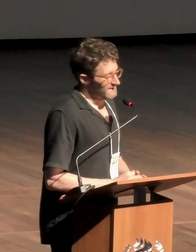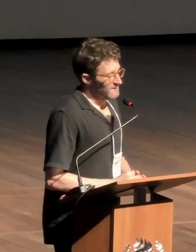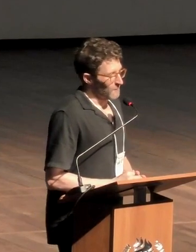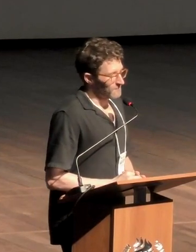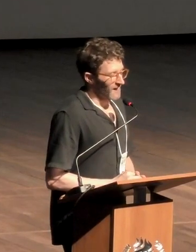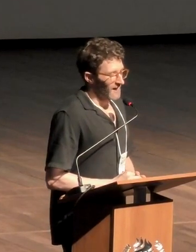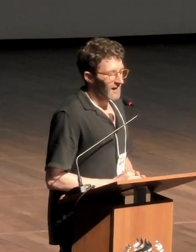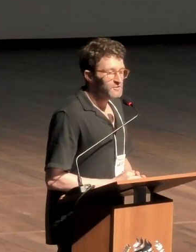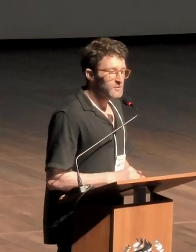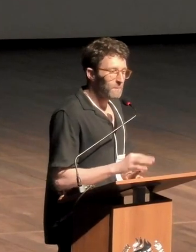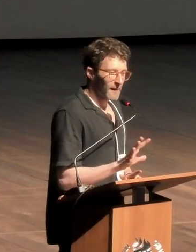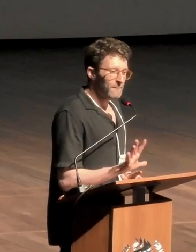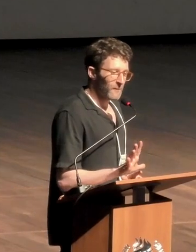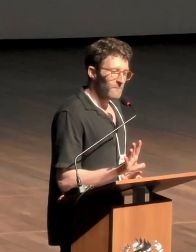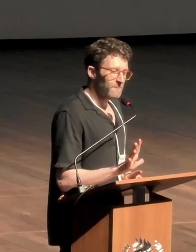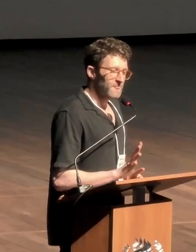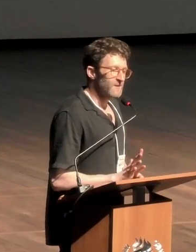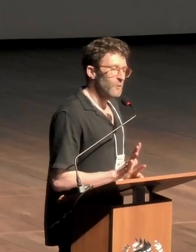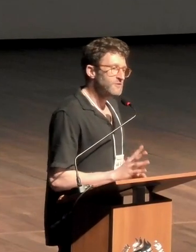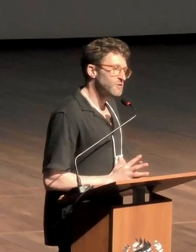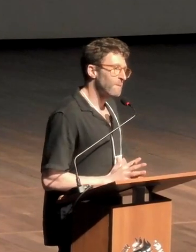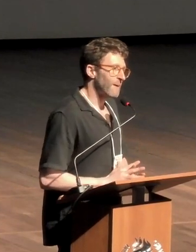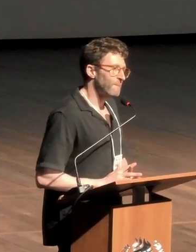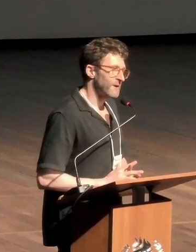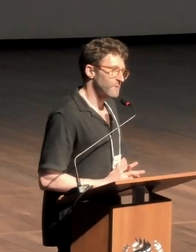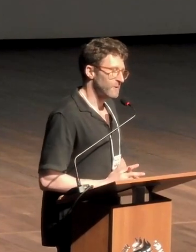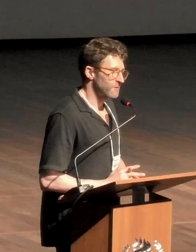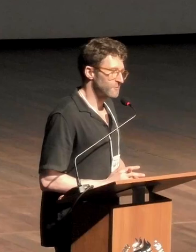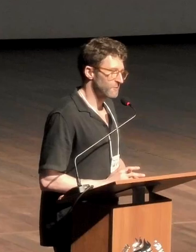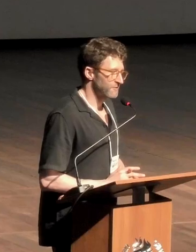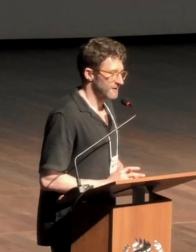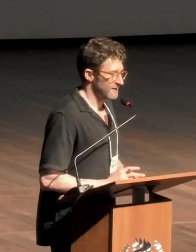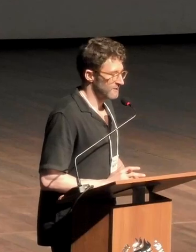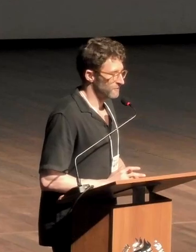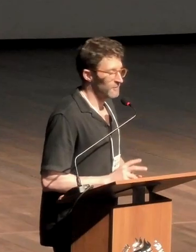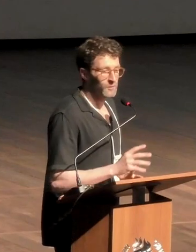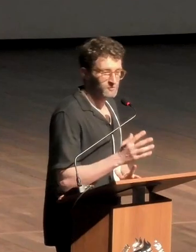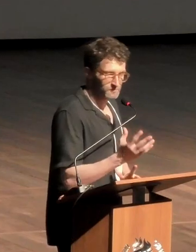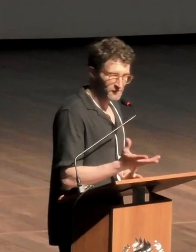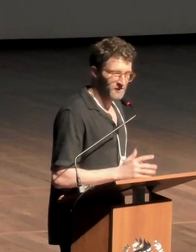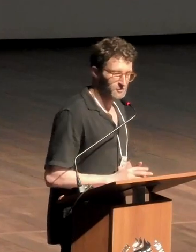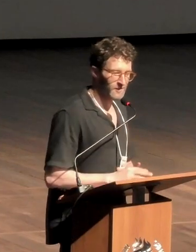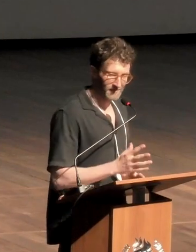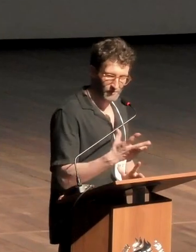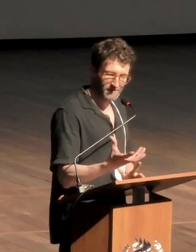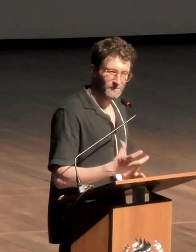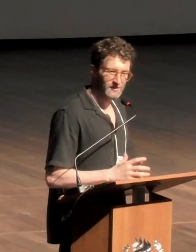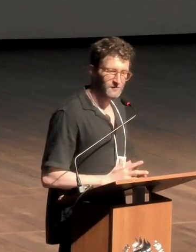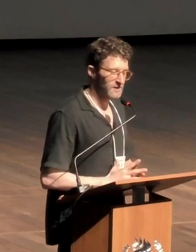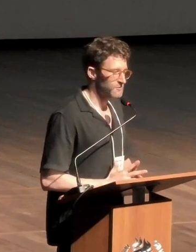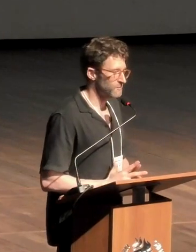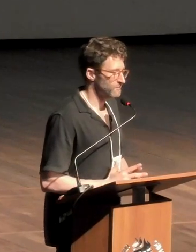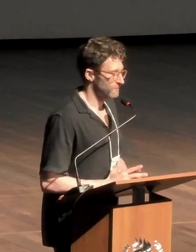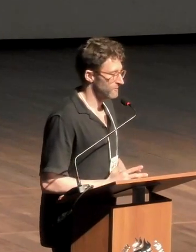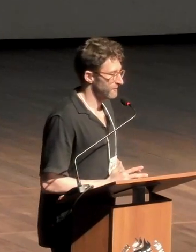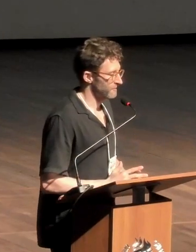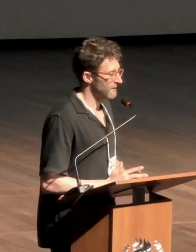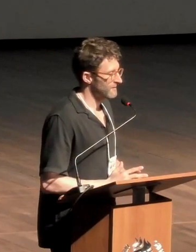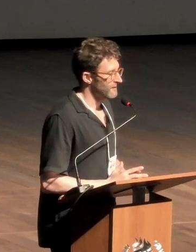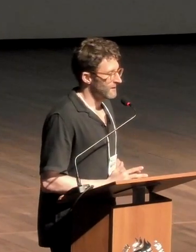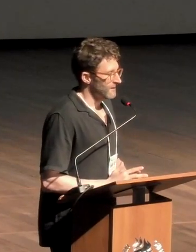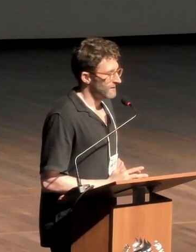Então acho que o papel eu acho que o papel enquanto conselheiros enquanto o profissional de educação que estão lá de frente com